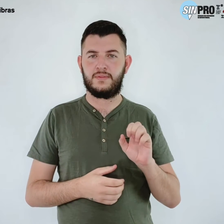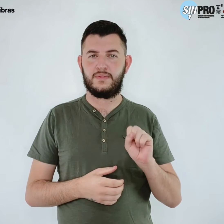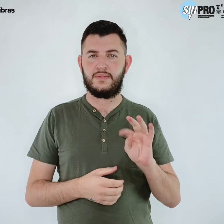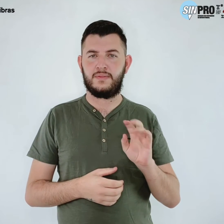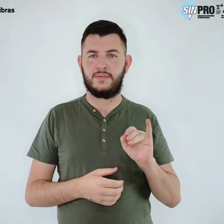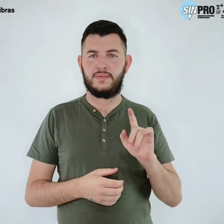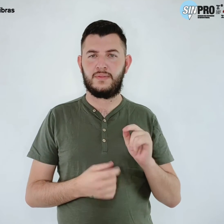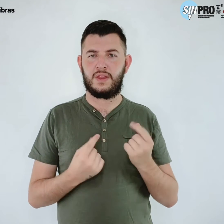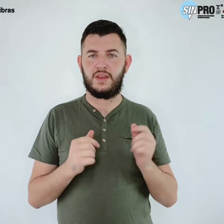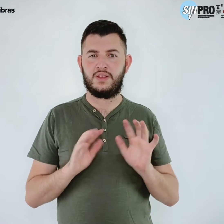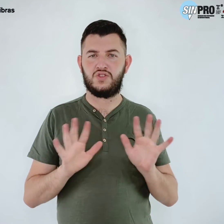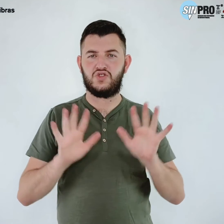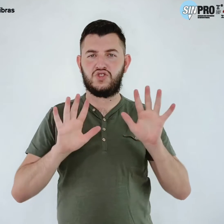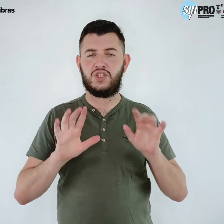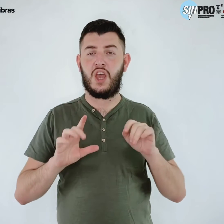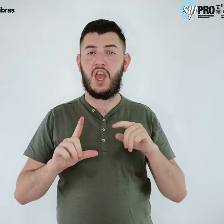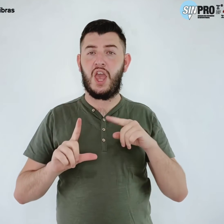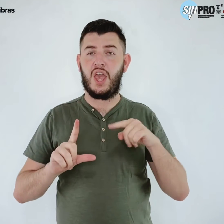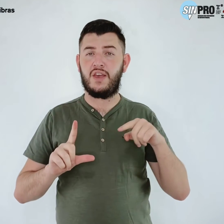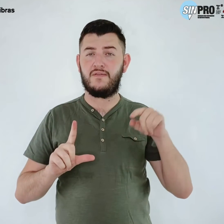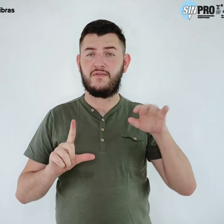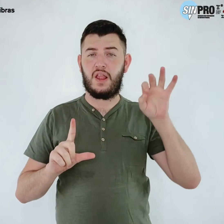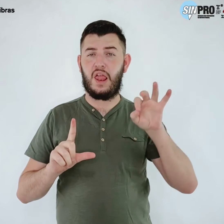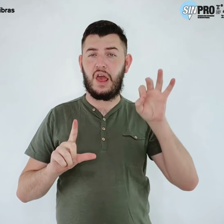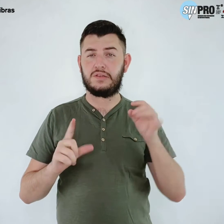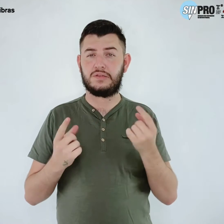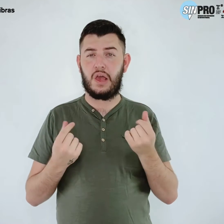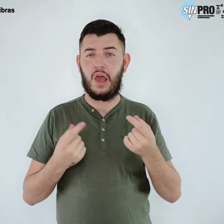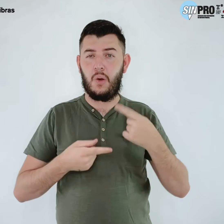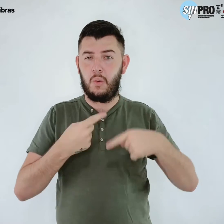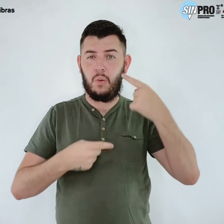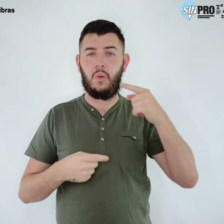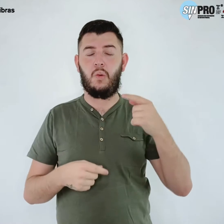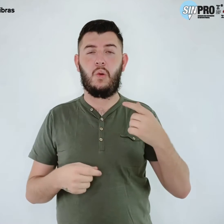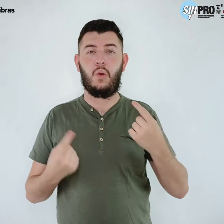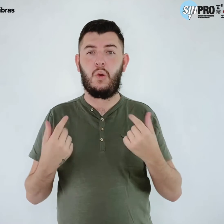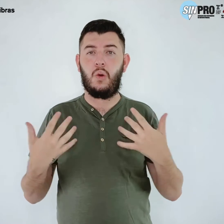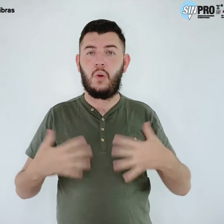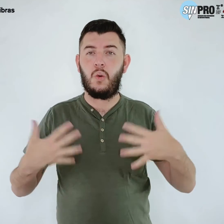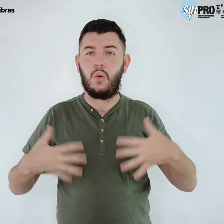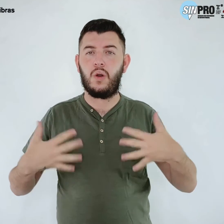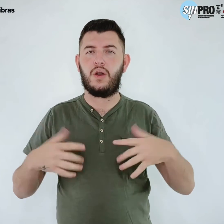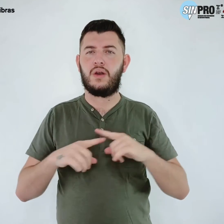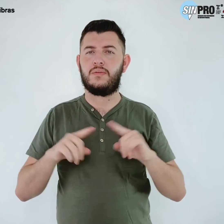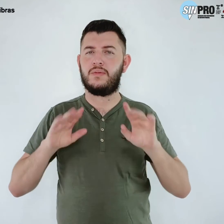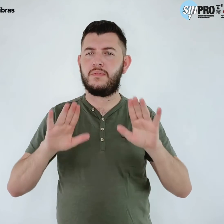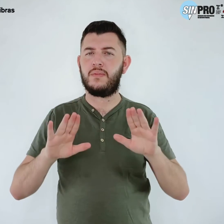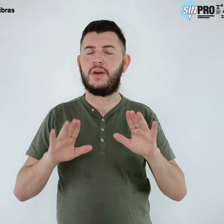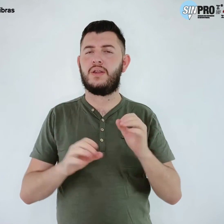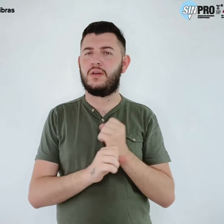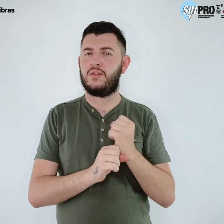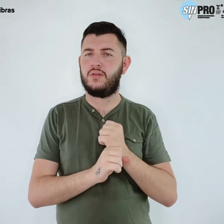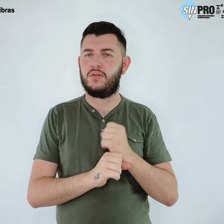Carestia e inflação. Por que os preços das coisas estão cada vez mais caros? Em